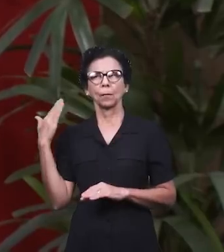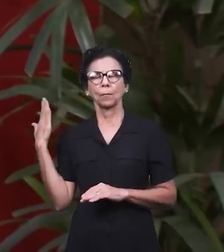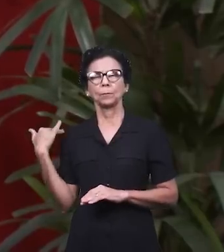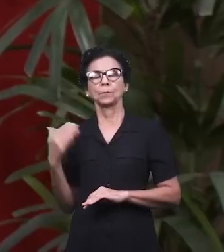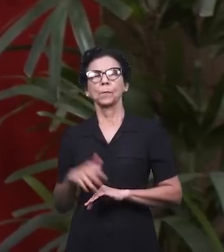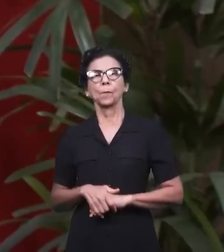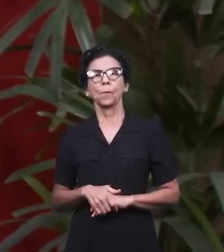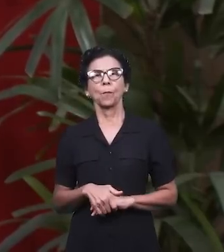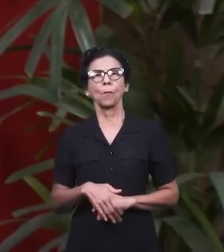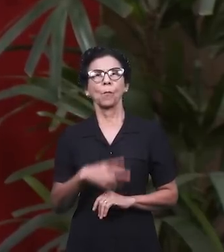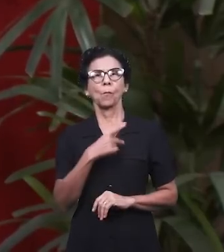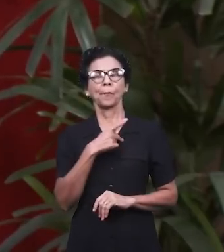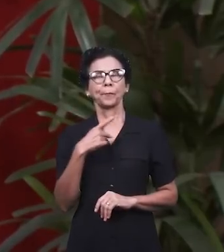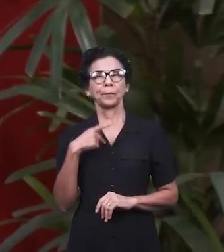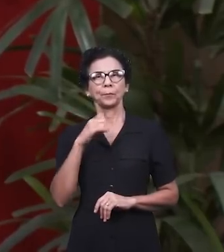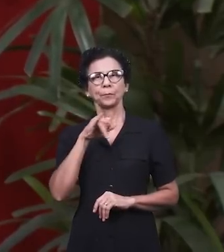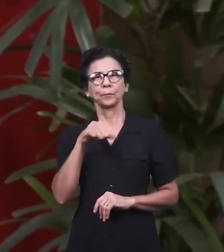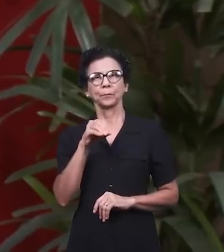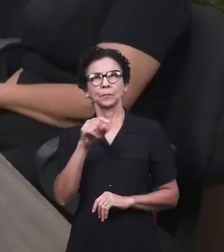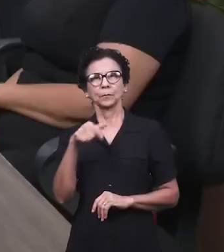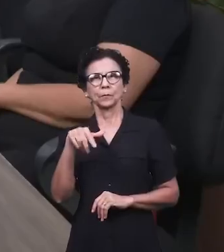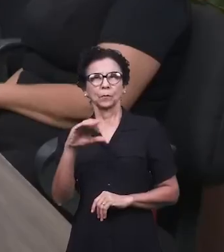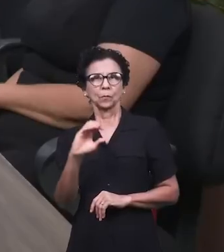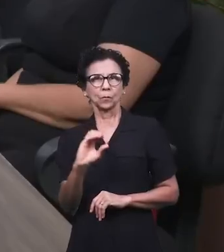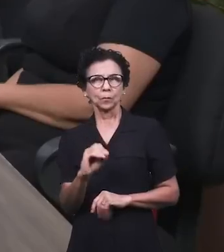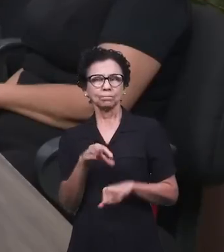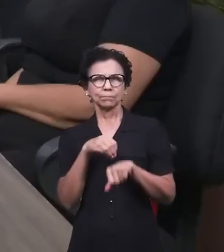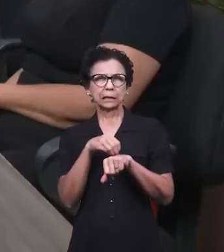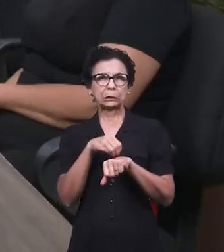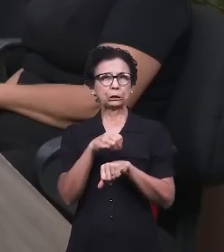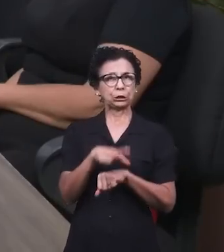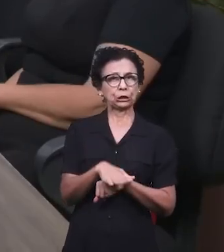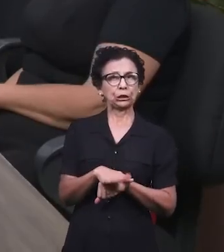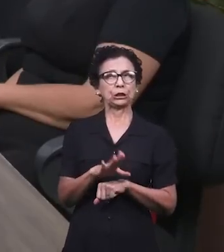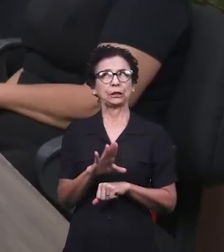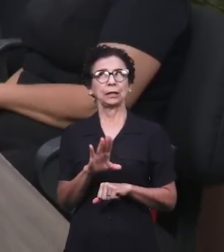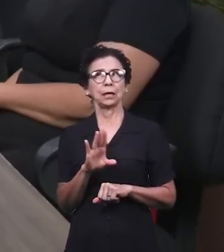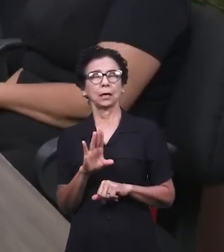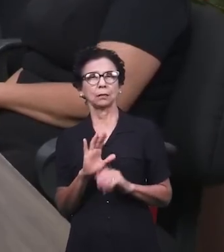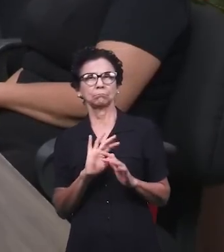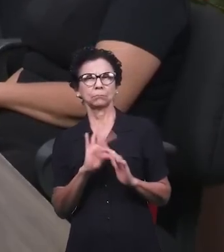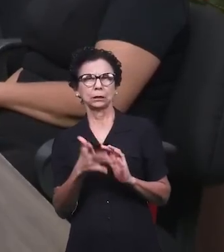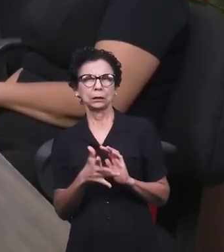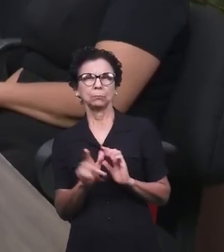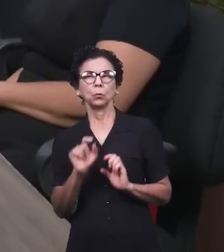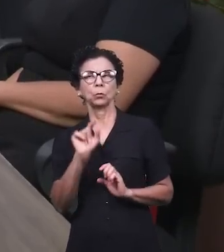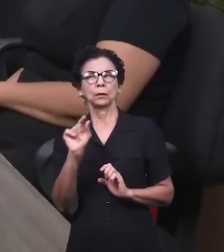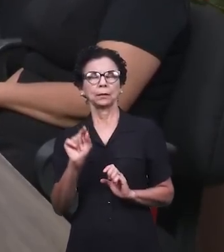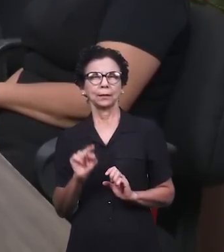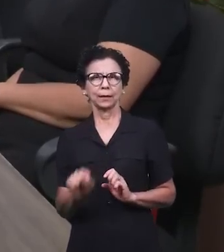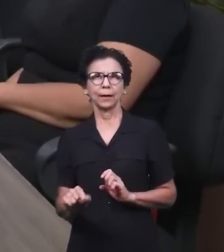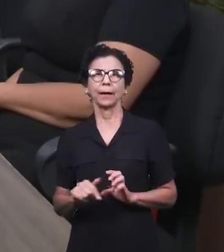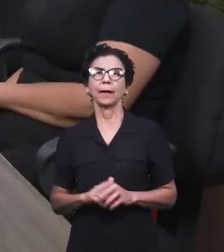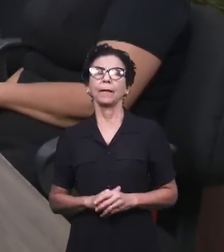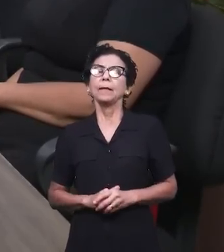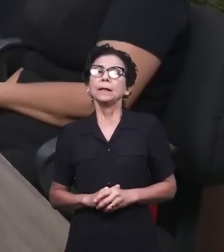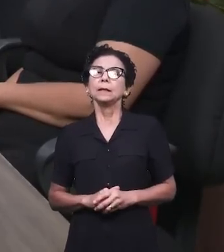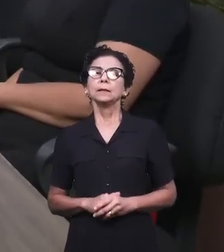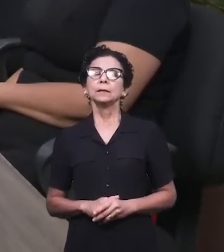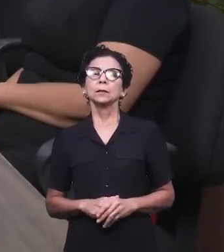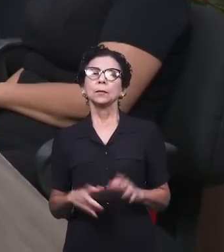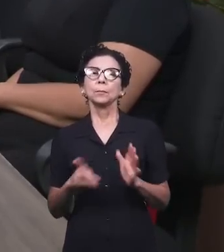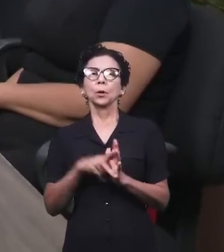programa passado sobre o que é a Libras, né? O que é a língua de sinais, né? Então ele já deu meio que um spoiler, que é uma língua